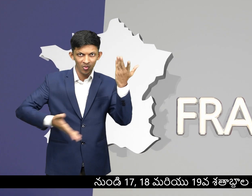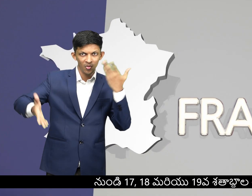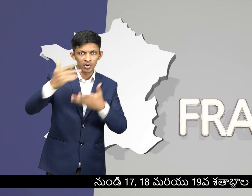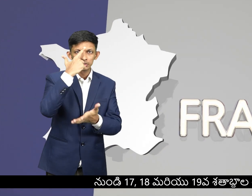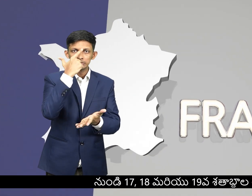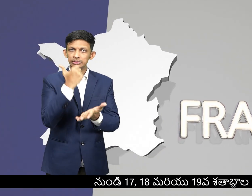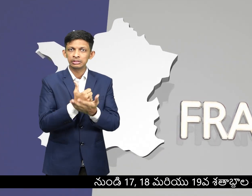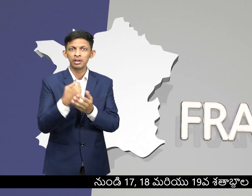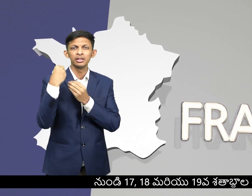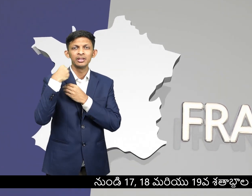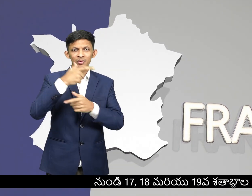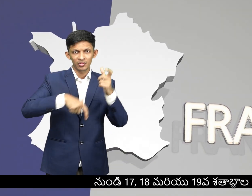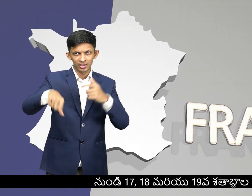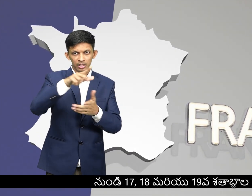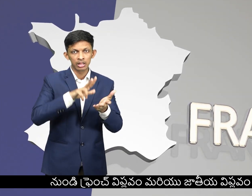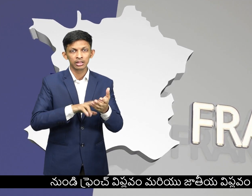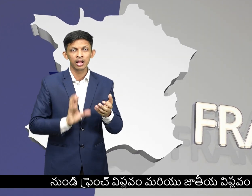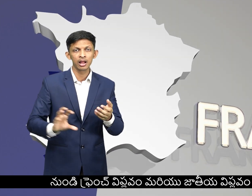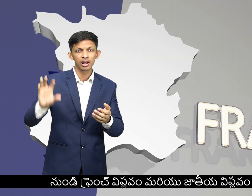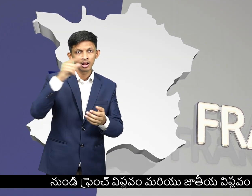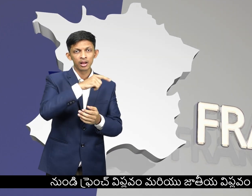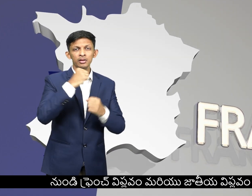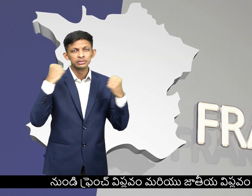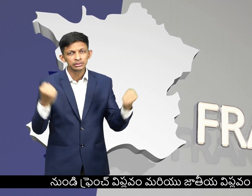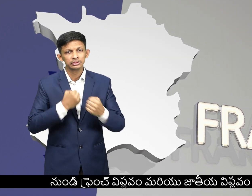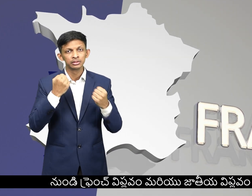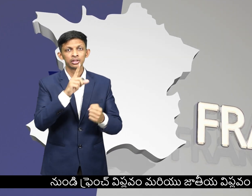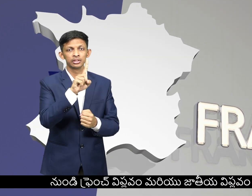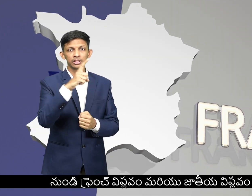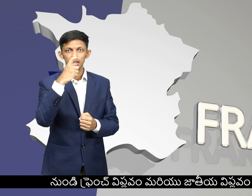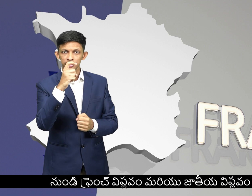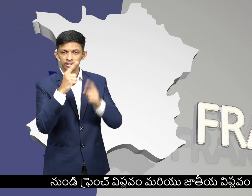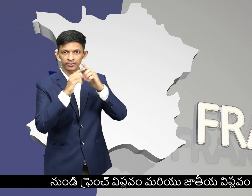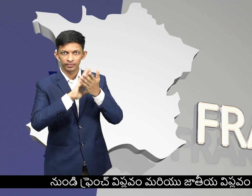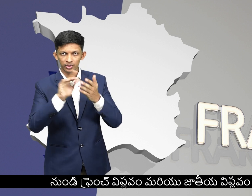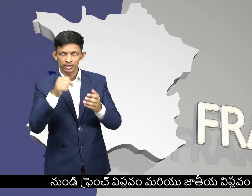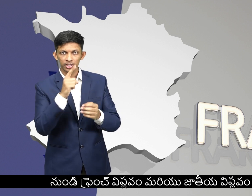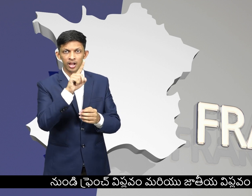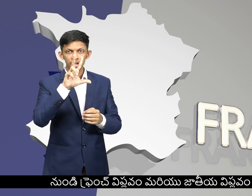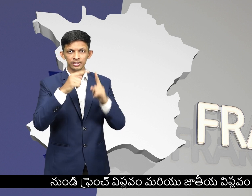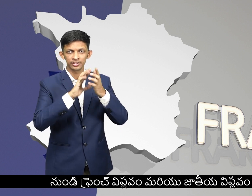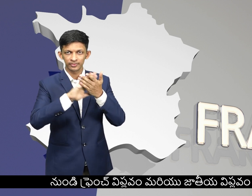18-19వ శతాబ్దాల అంశం నుండి ఫ్రెంచ్ విప్లవం మరియు జాతీయ విప్లవం గురించి చూద్దాం.